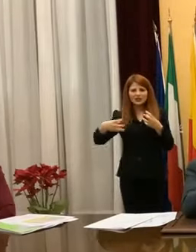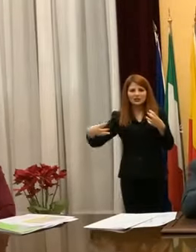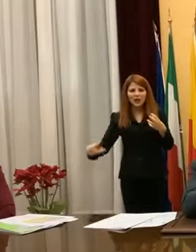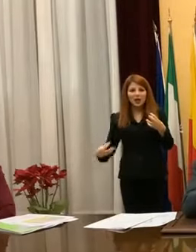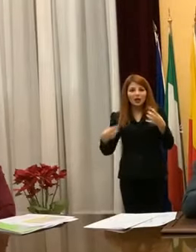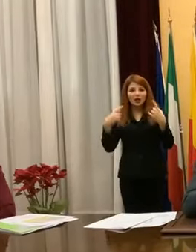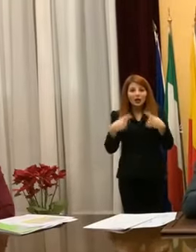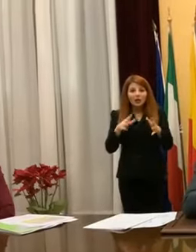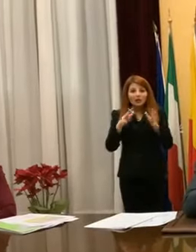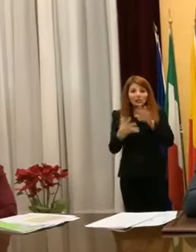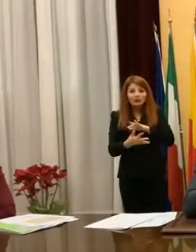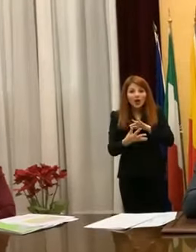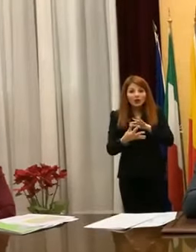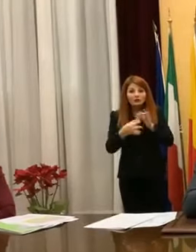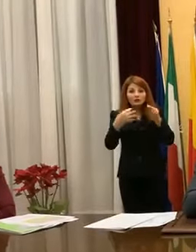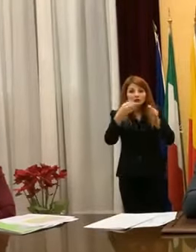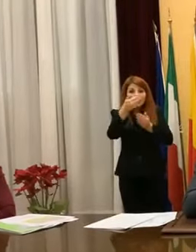questa